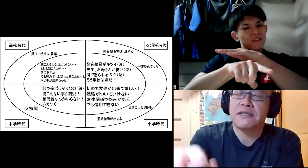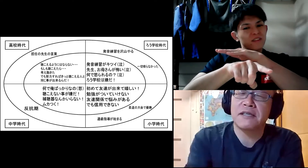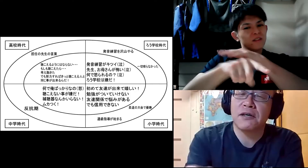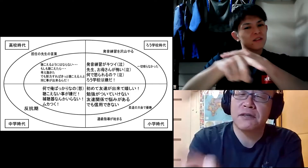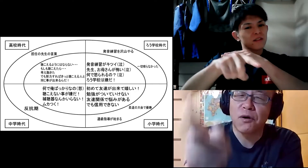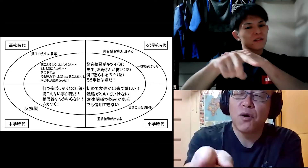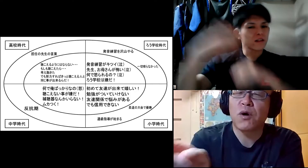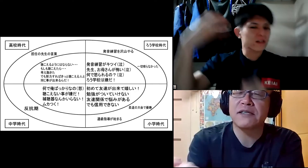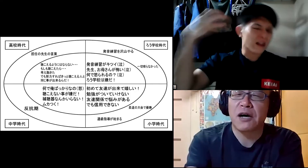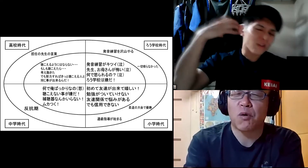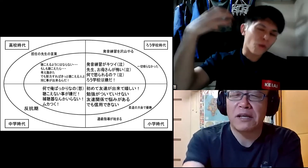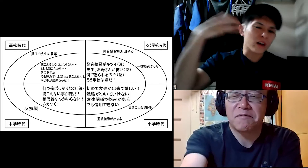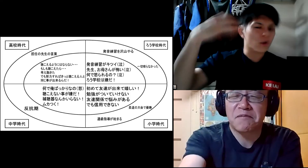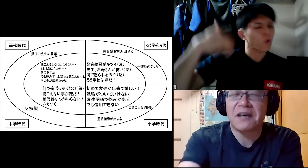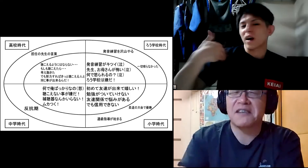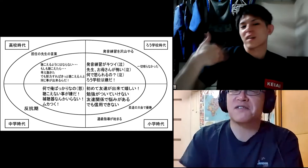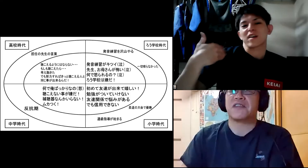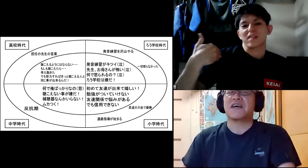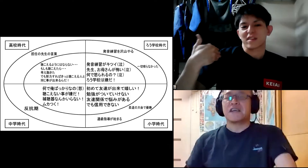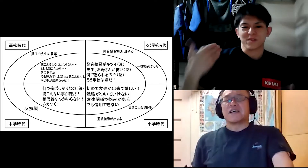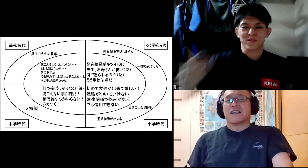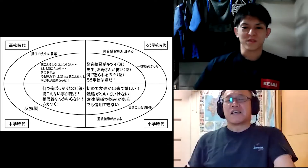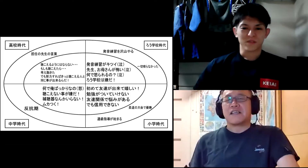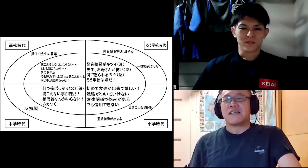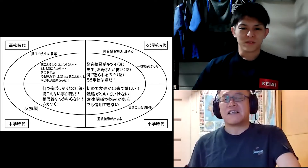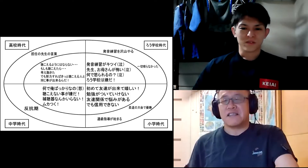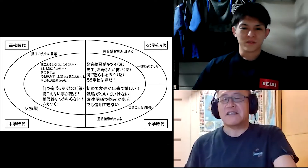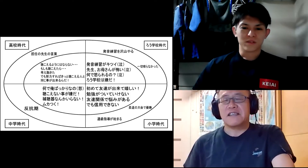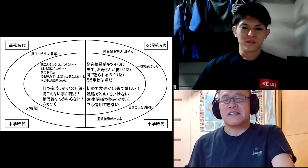逆ですね。先生、お母さんが怖い。あ、そうですね。